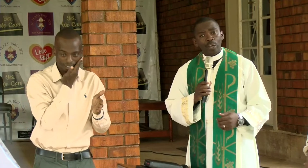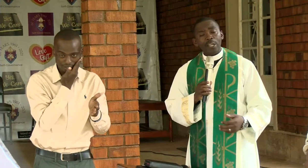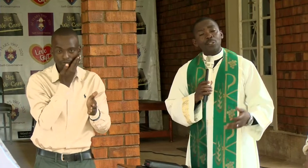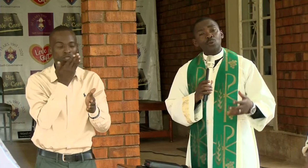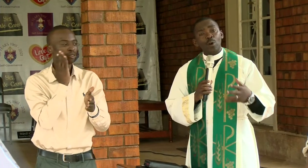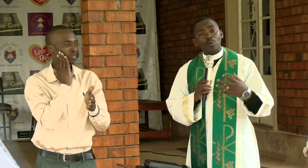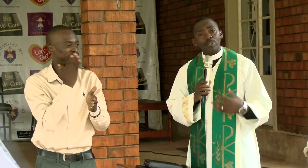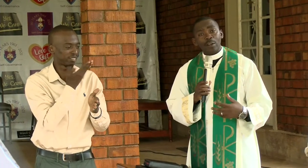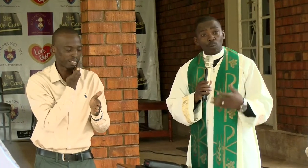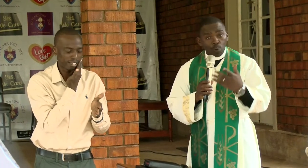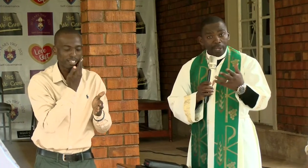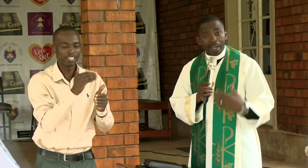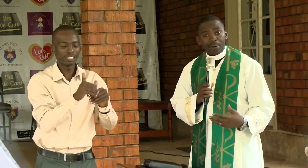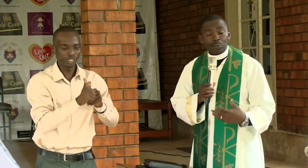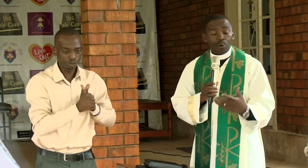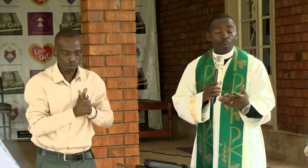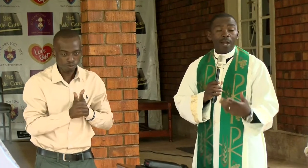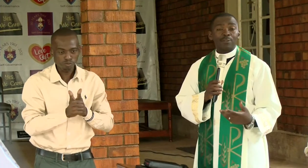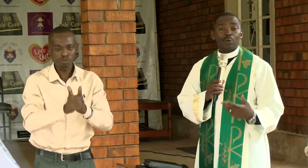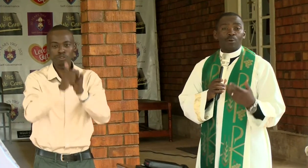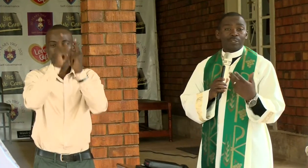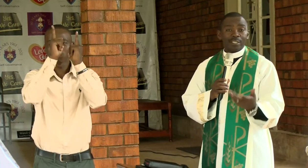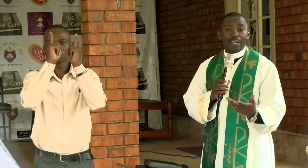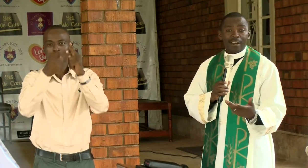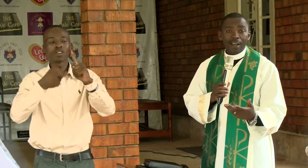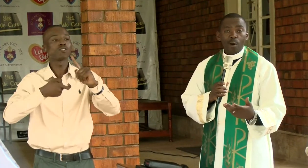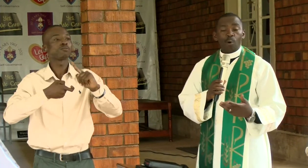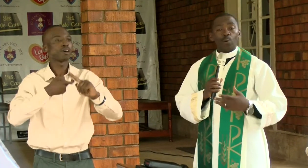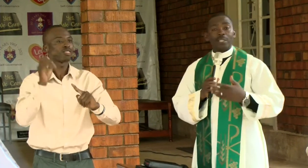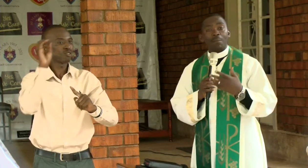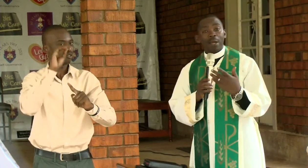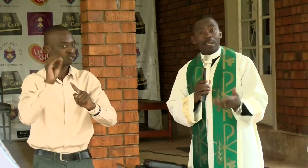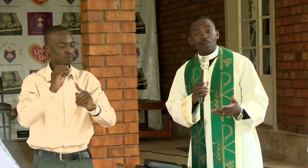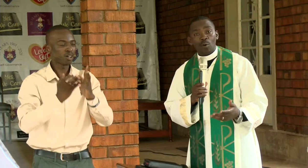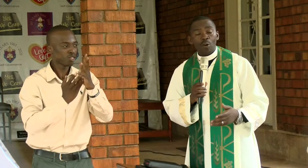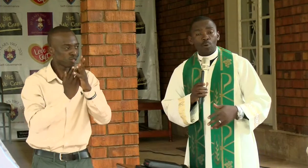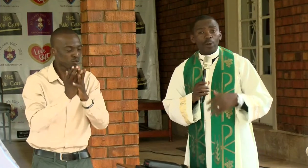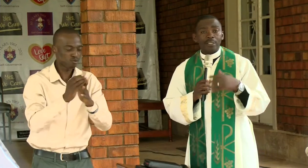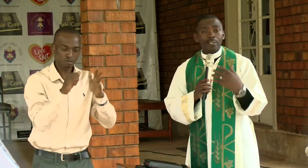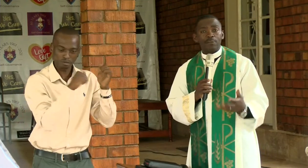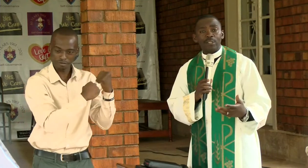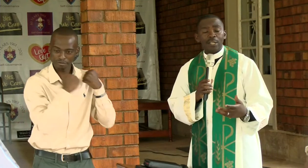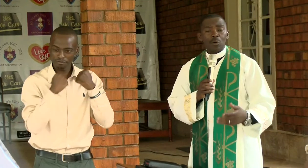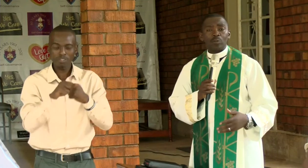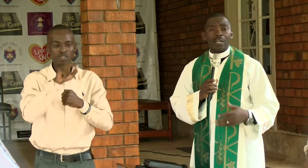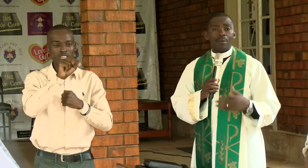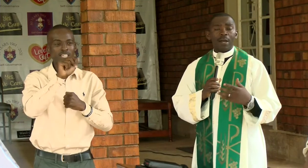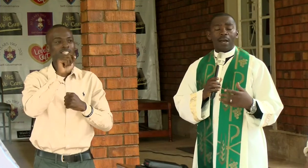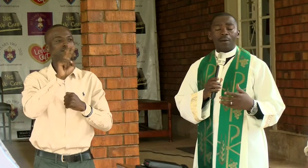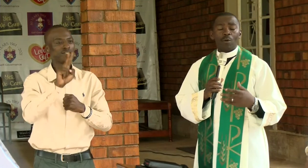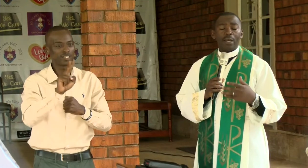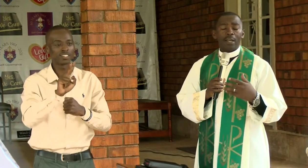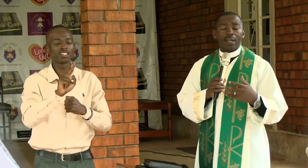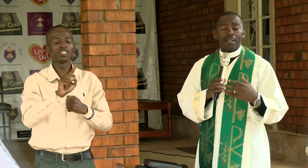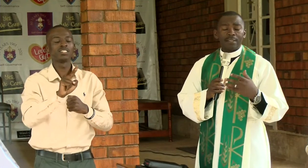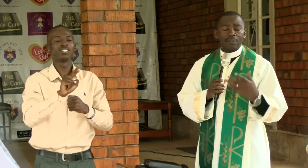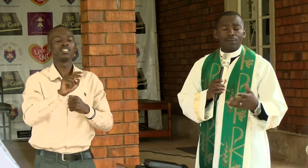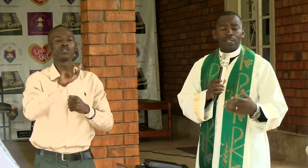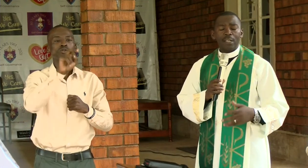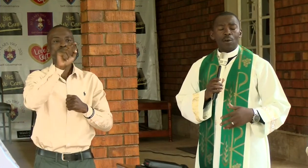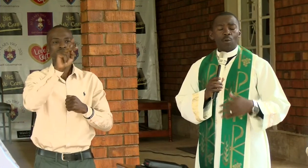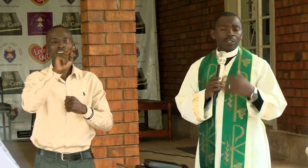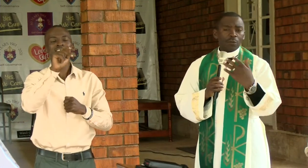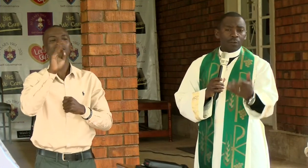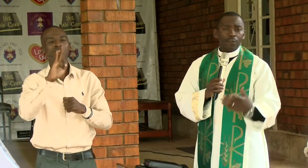ekyo ekituwaludde gwe nange kusobola kubanga tusobola okusinkana okuyita mu mayengo ku NTV ku